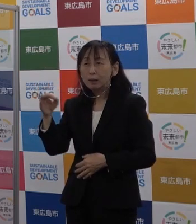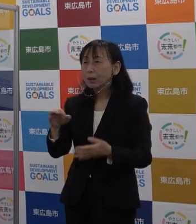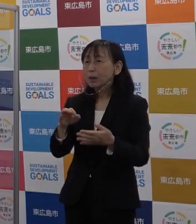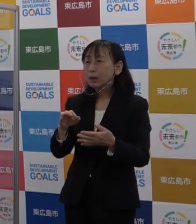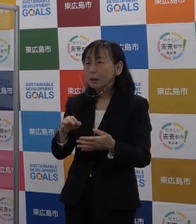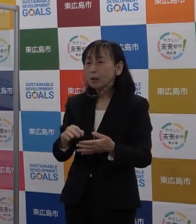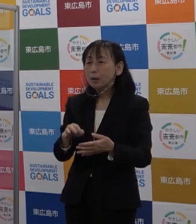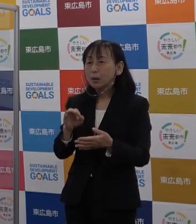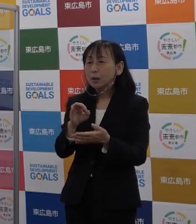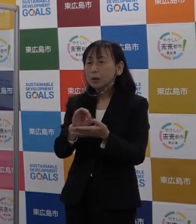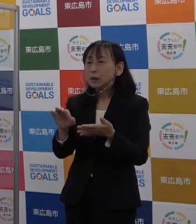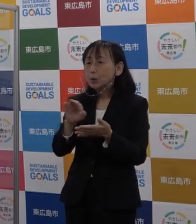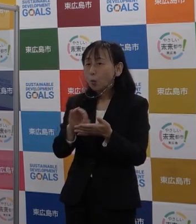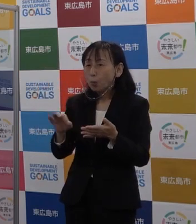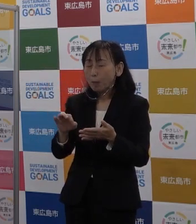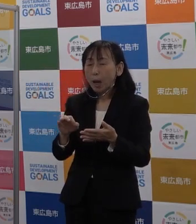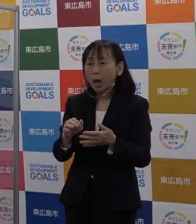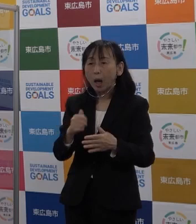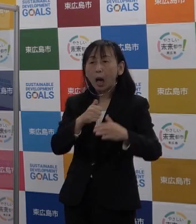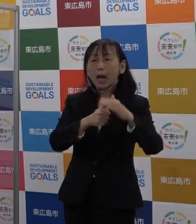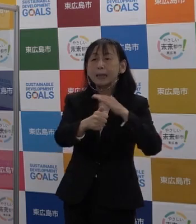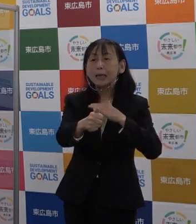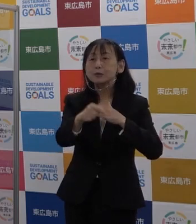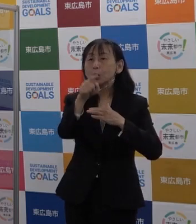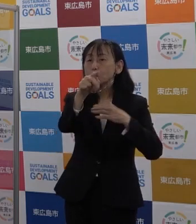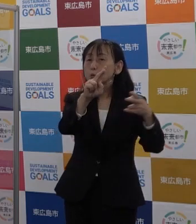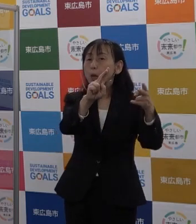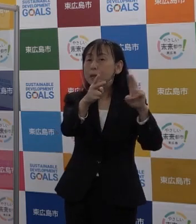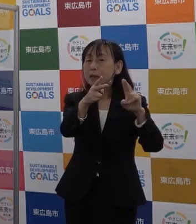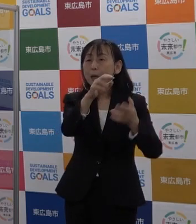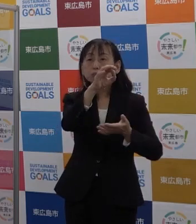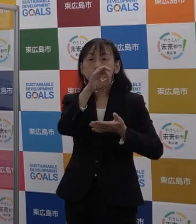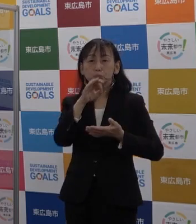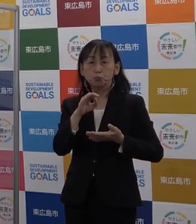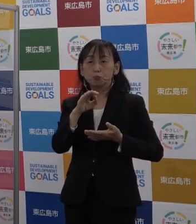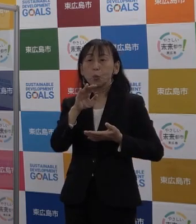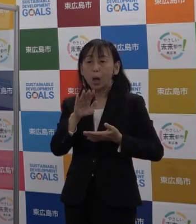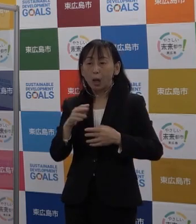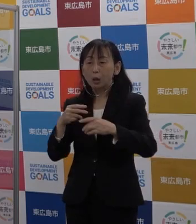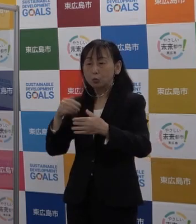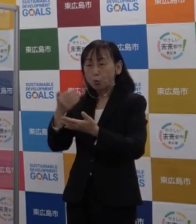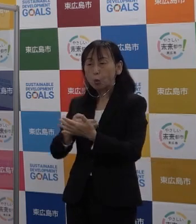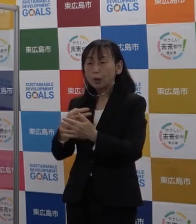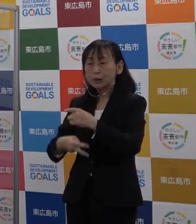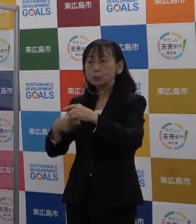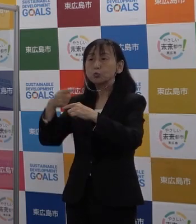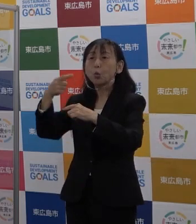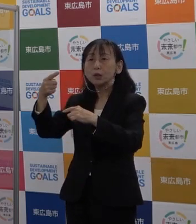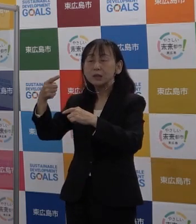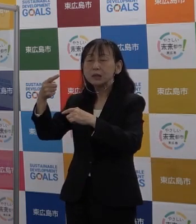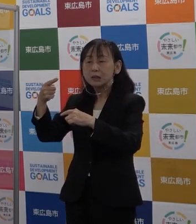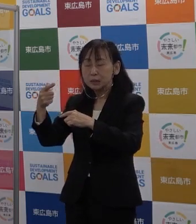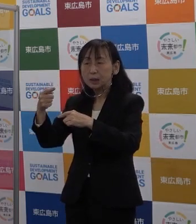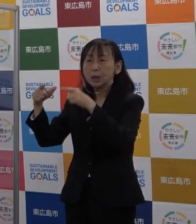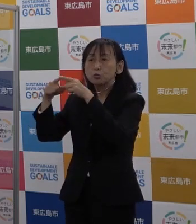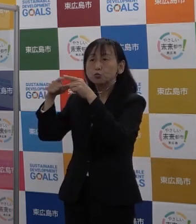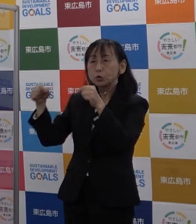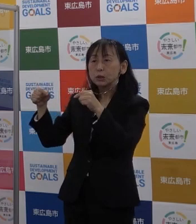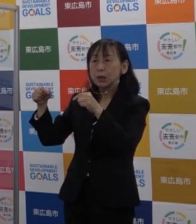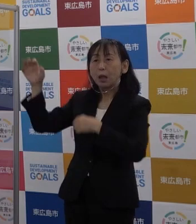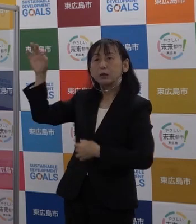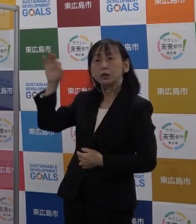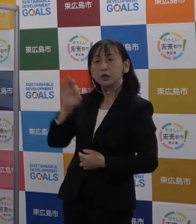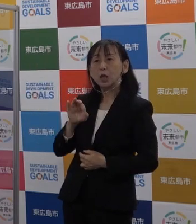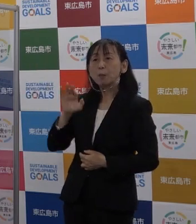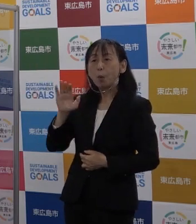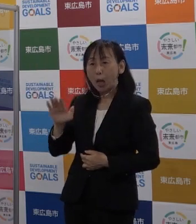の方からの利用収入が1/2で、残りの2分の1に対して、まあ、公的支援があると、一部国からの支援がありますし